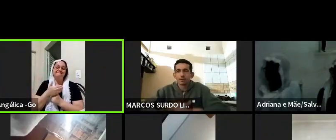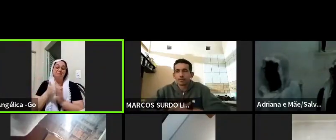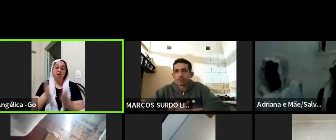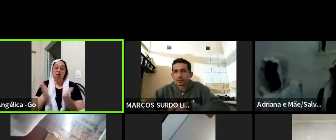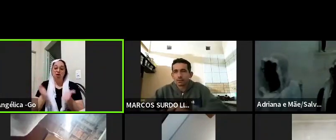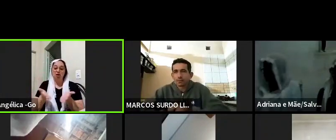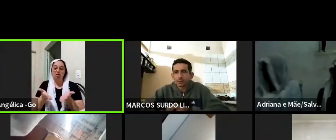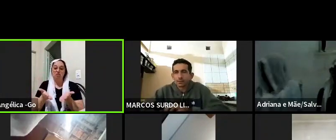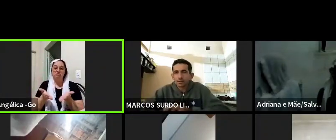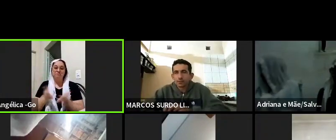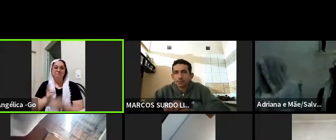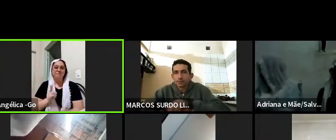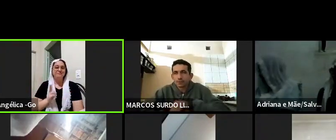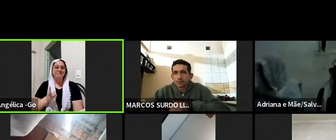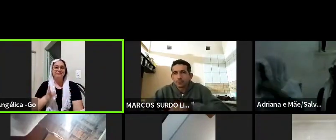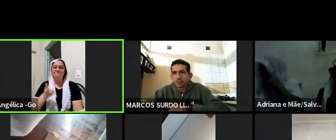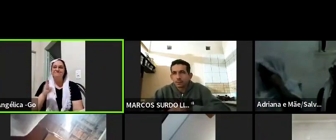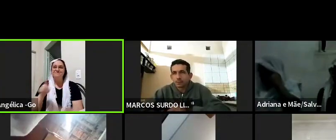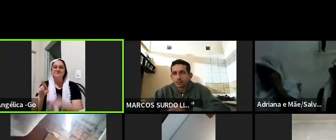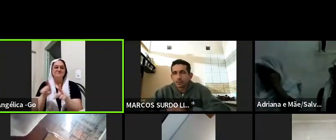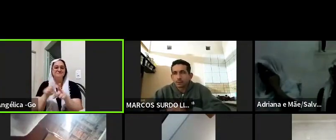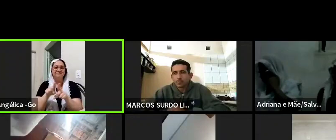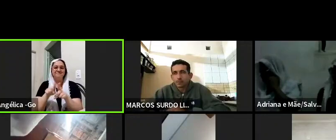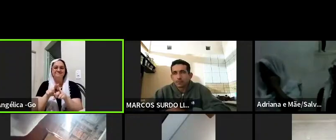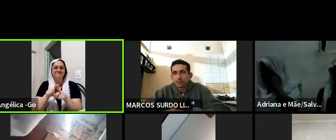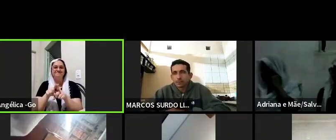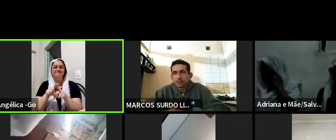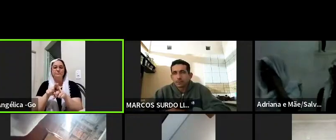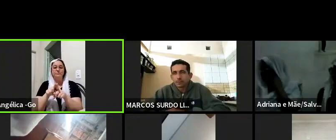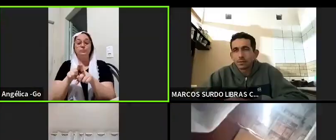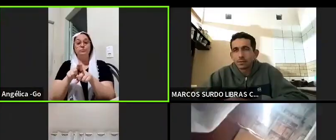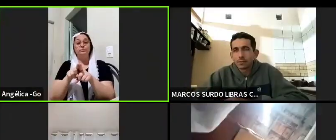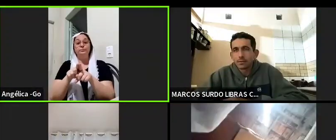Aleluia. O que passou, já passou.